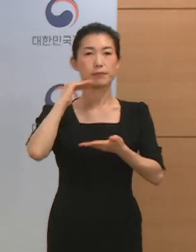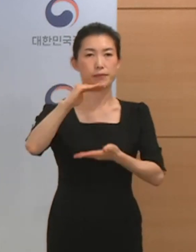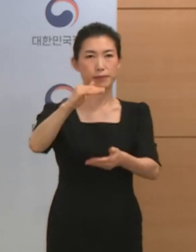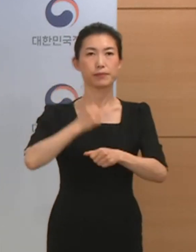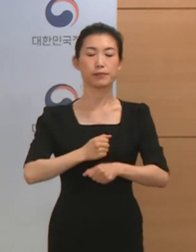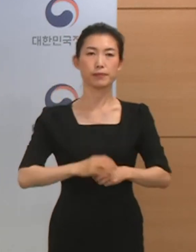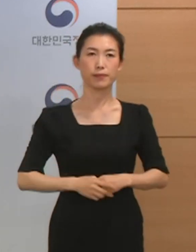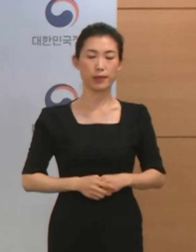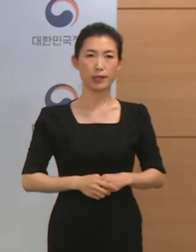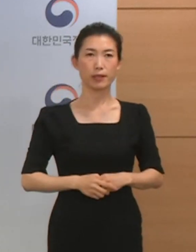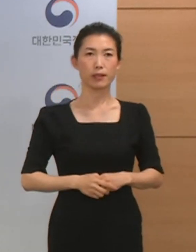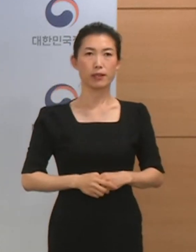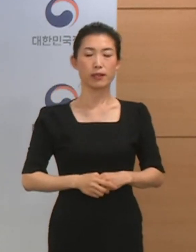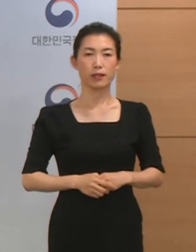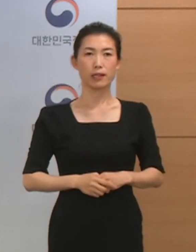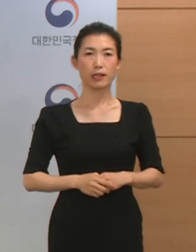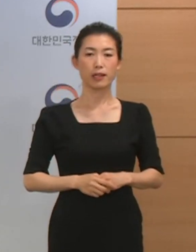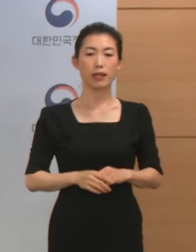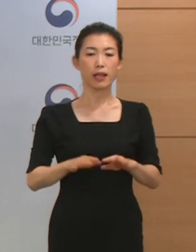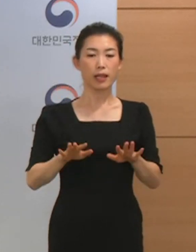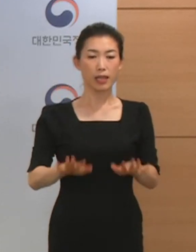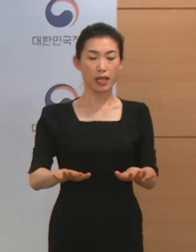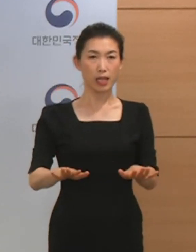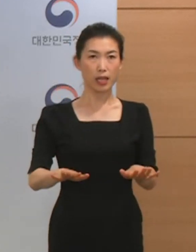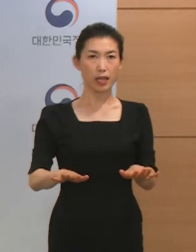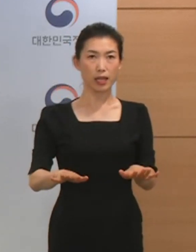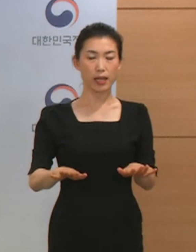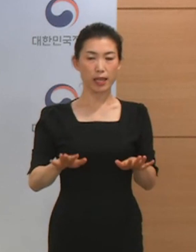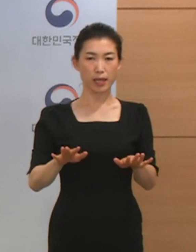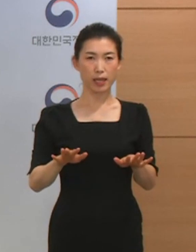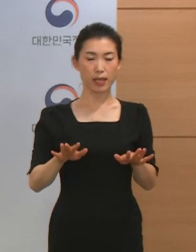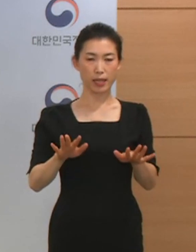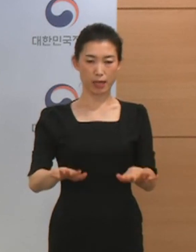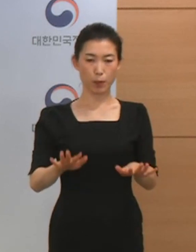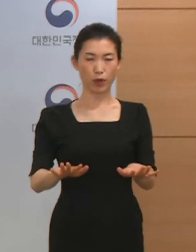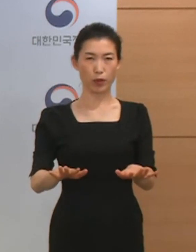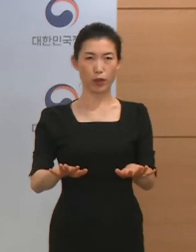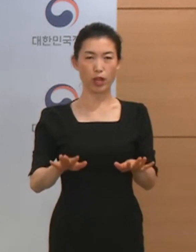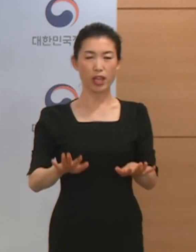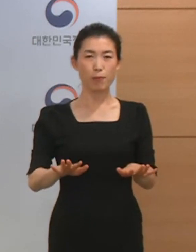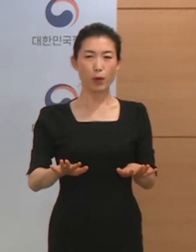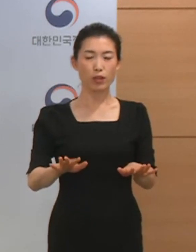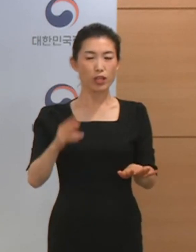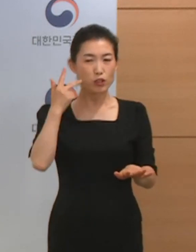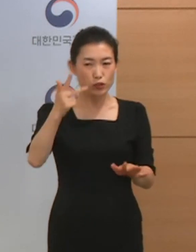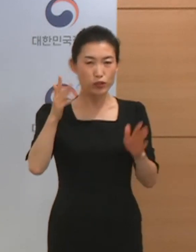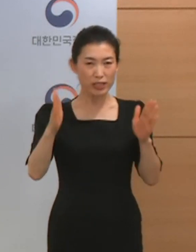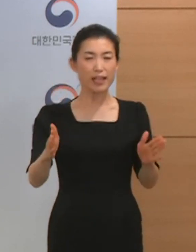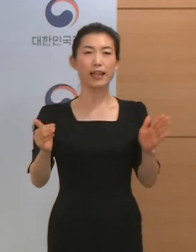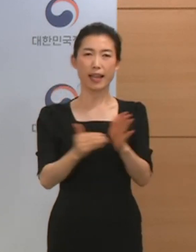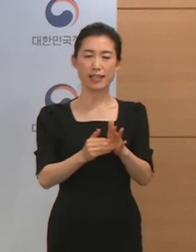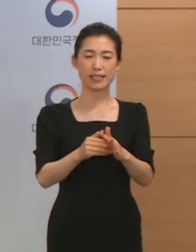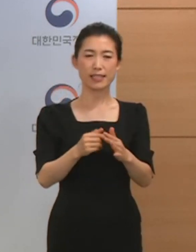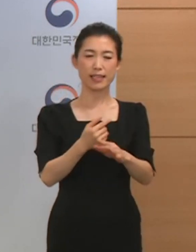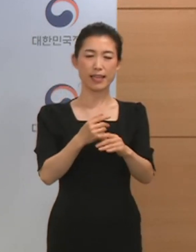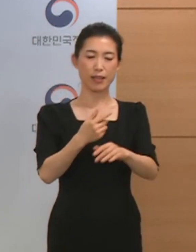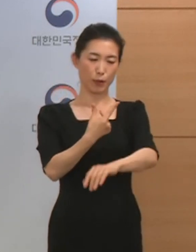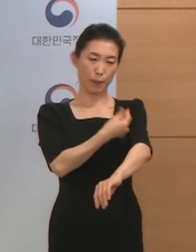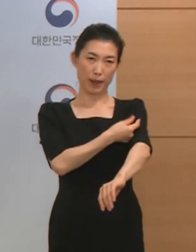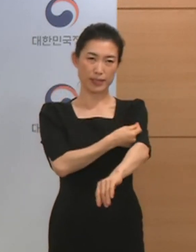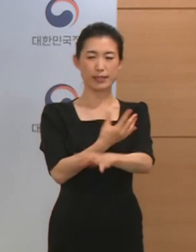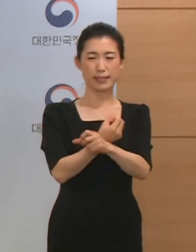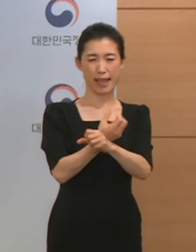부탁드립니다. 예, 이번 주까지 좀 본격적으로 저희가 접종 예약을 받고 이번 주말부터